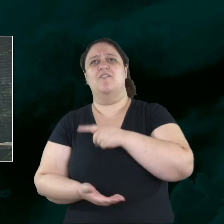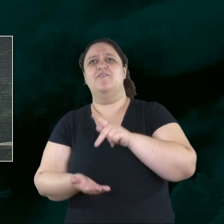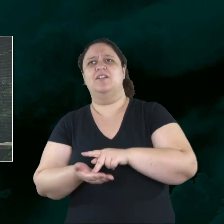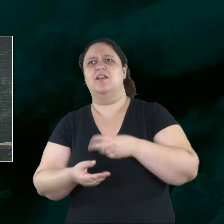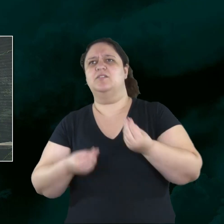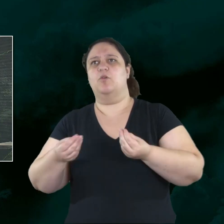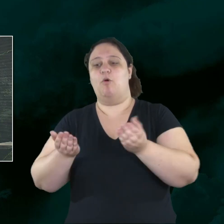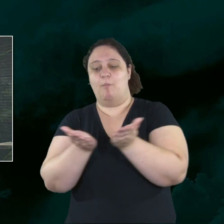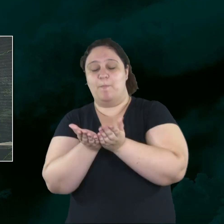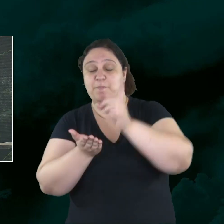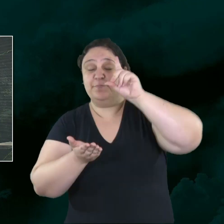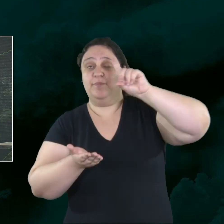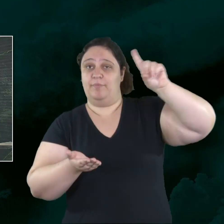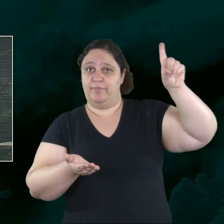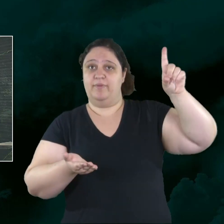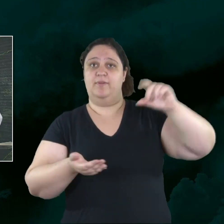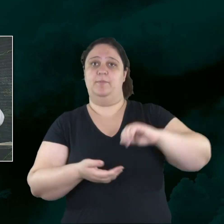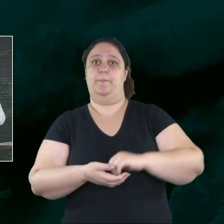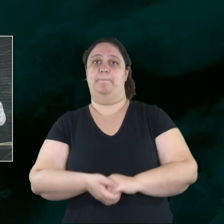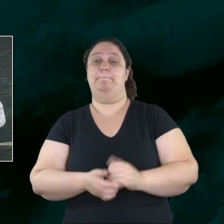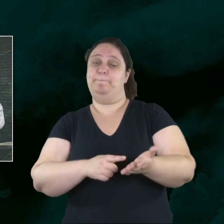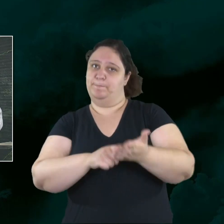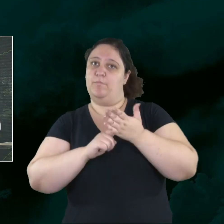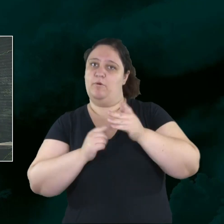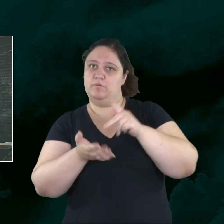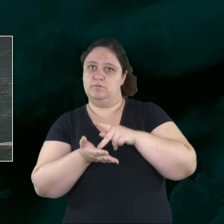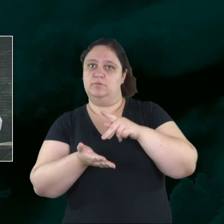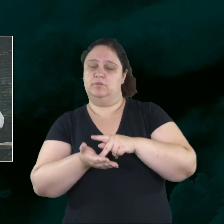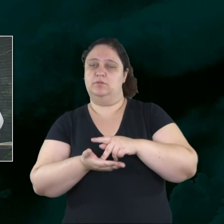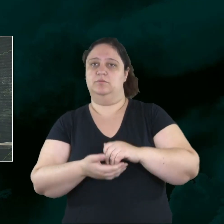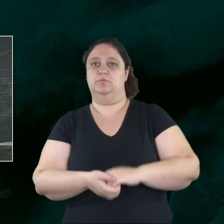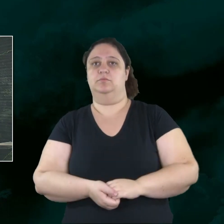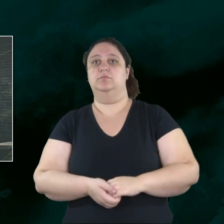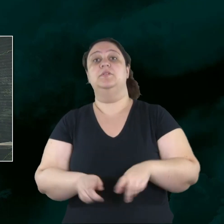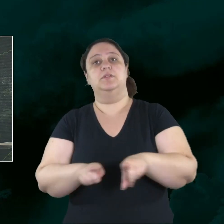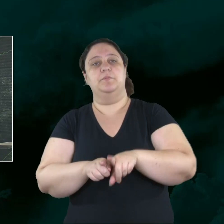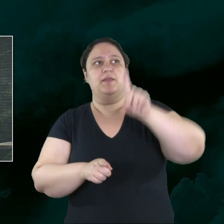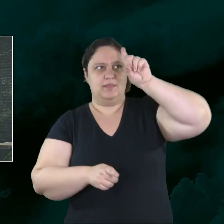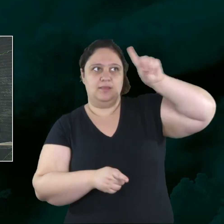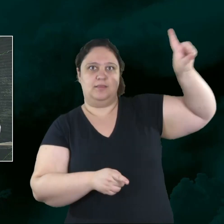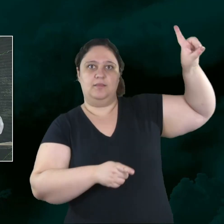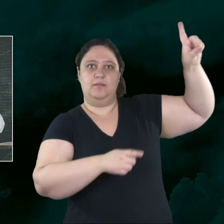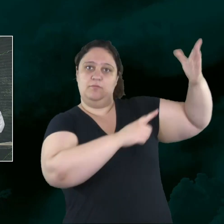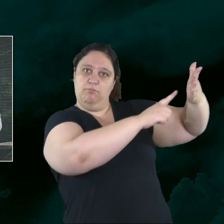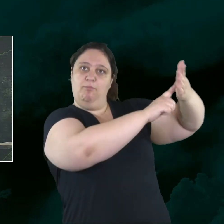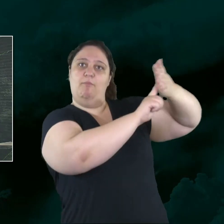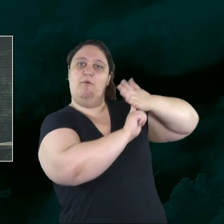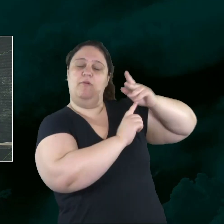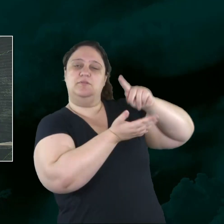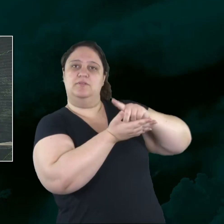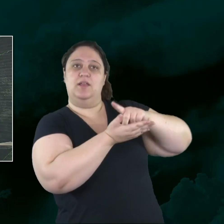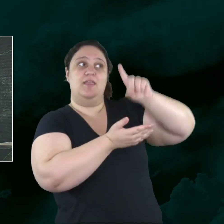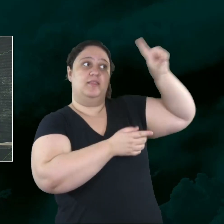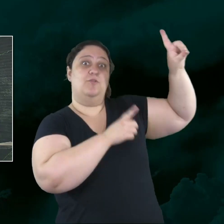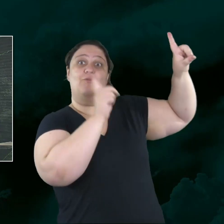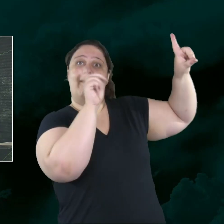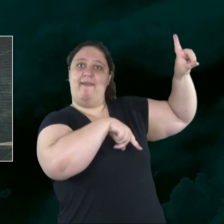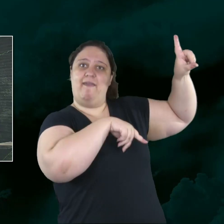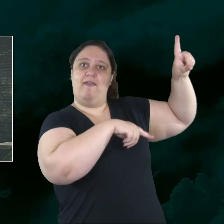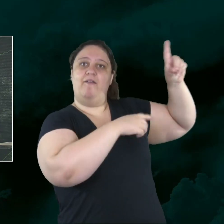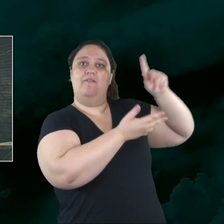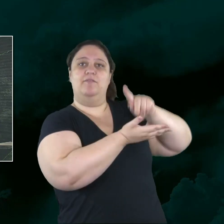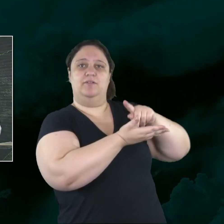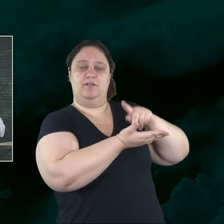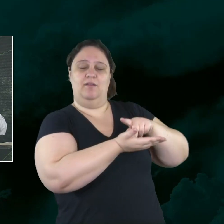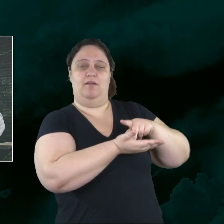Deus. Eu digo mais, a palavra de Deus é o próprio Deus. Deus é a verdade. Jesus